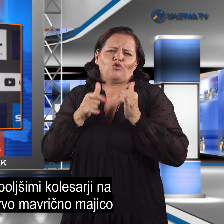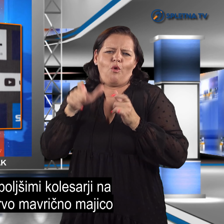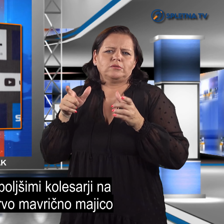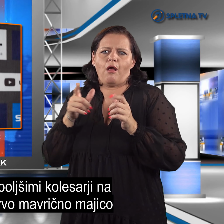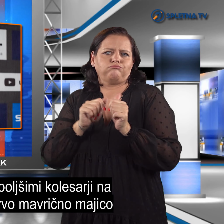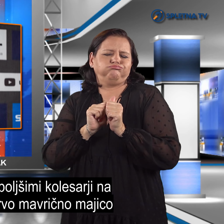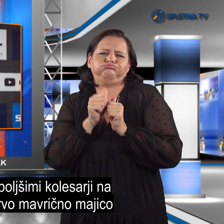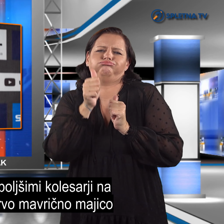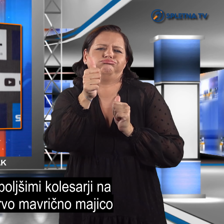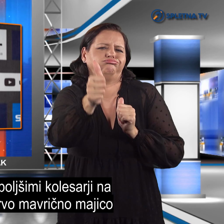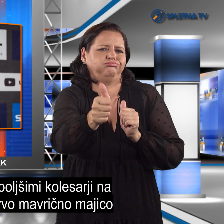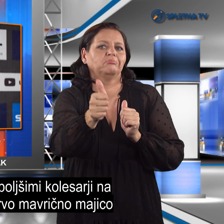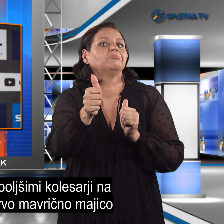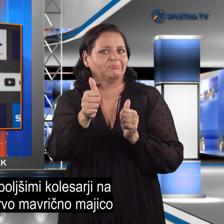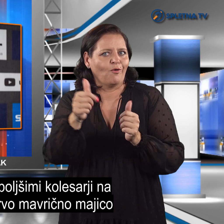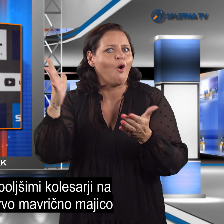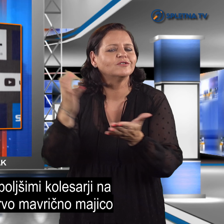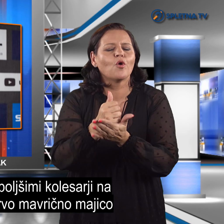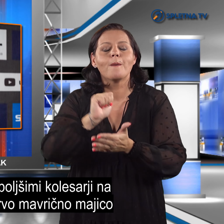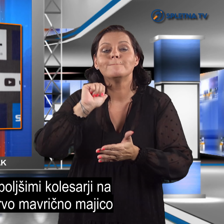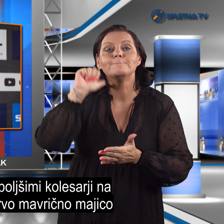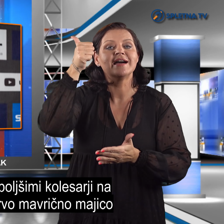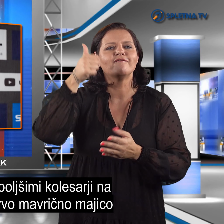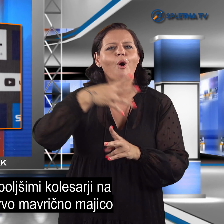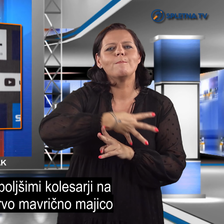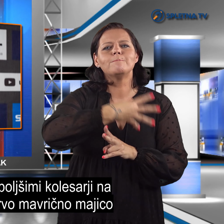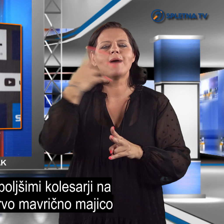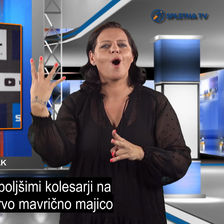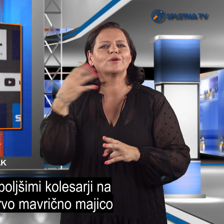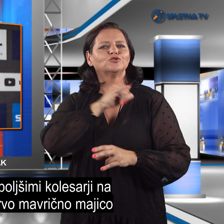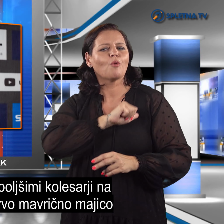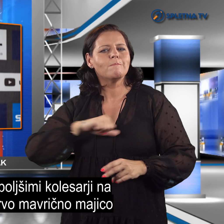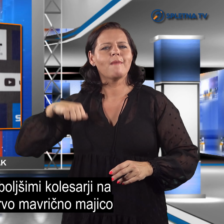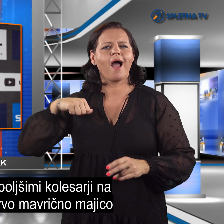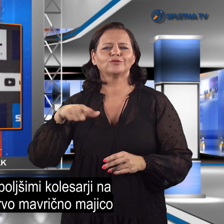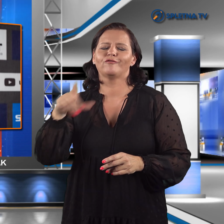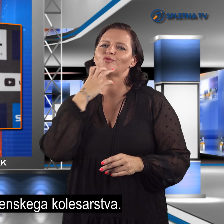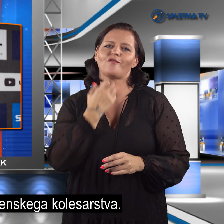svetu osvojil prvo mavrično majico v zgodovini slovenskega kolesarstva.